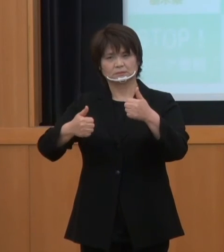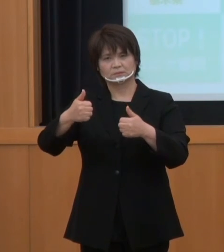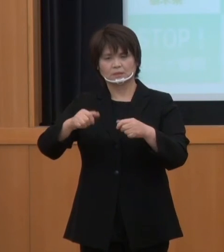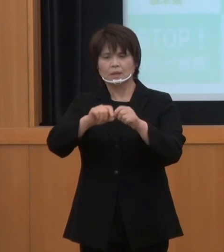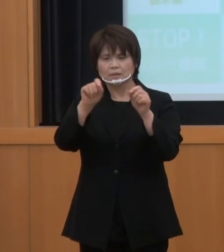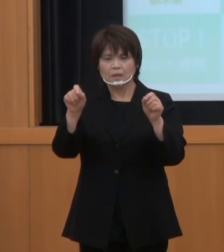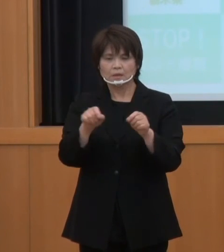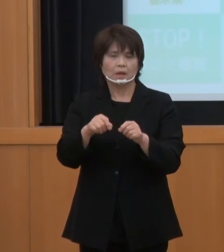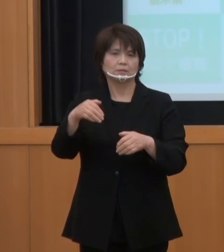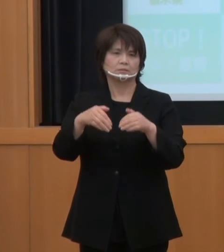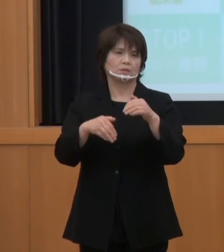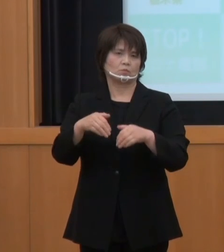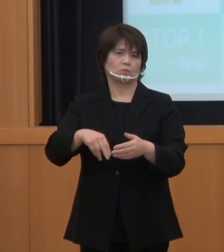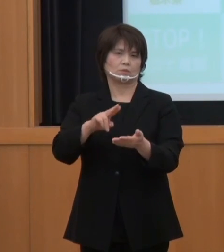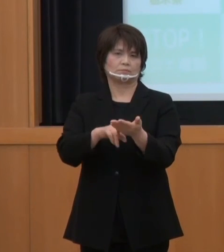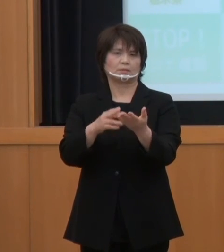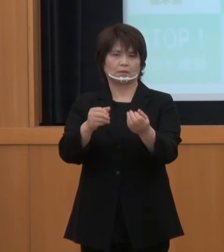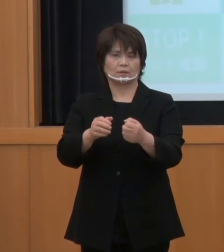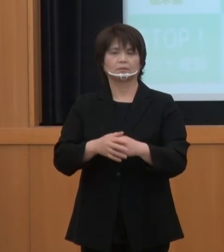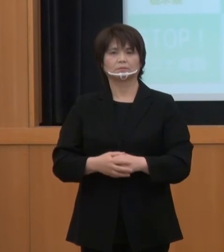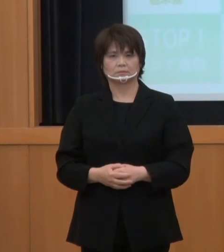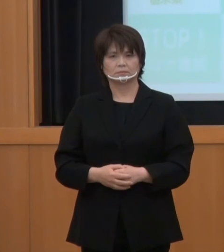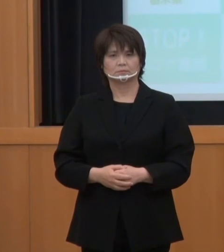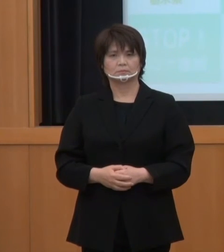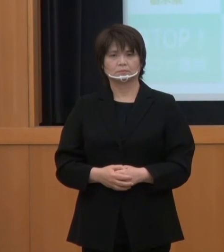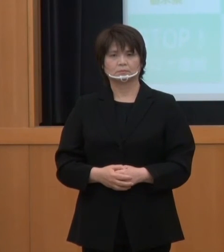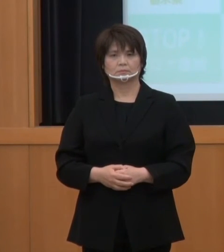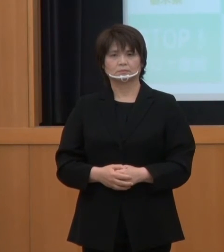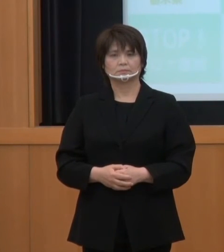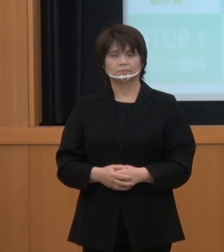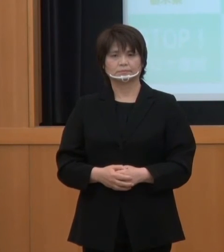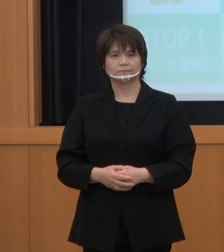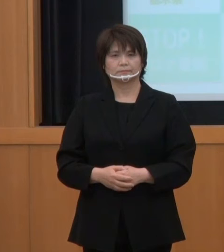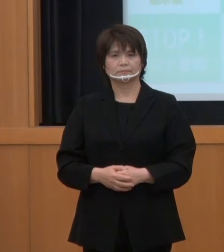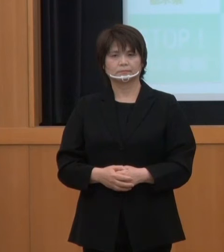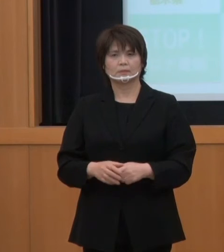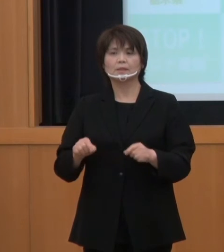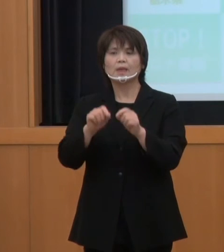で答えておりましたけれども、そういう側面もあると思います。